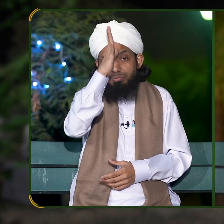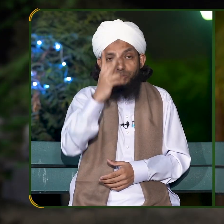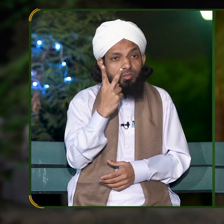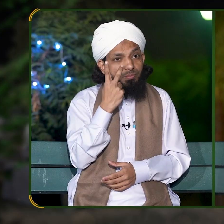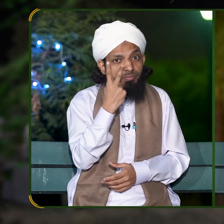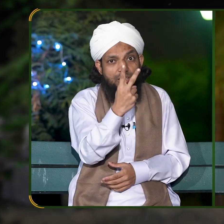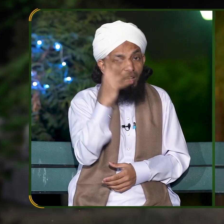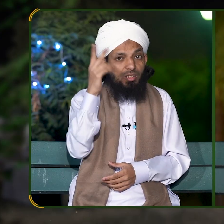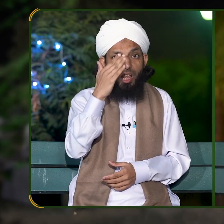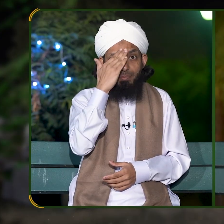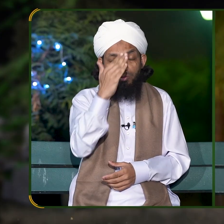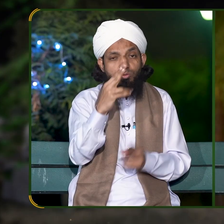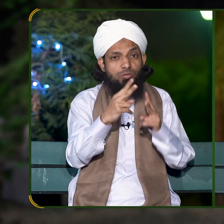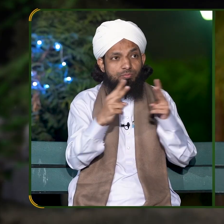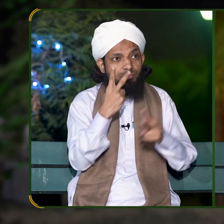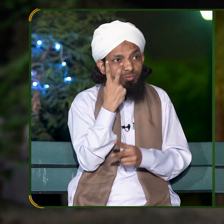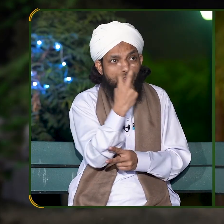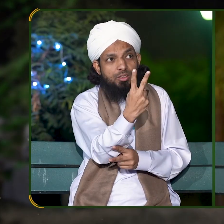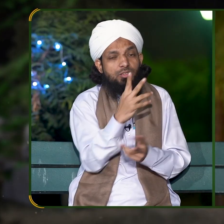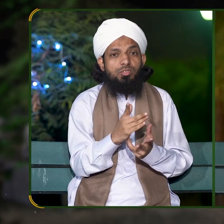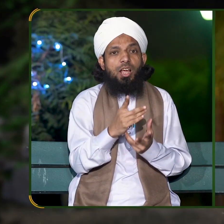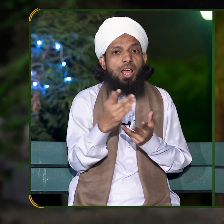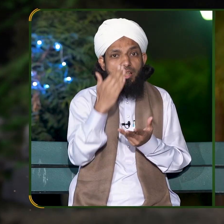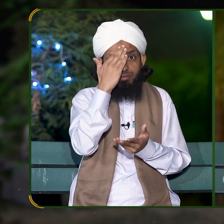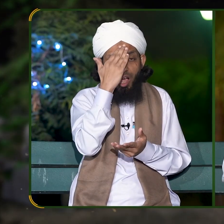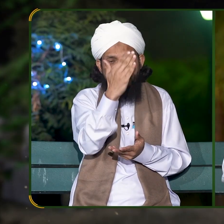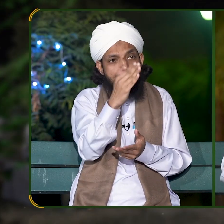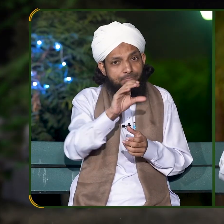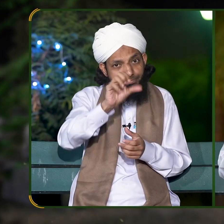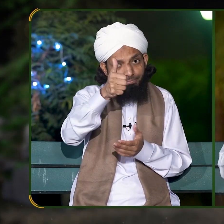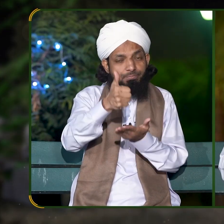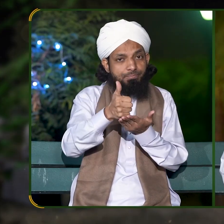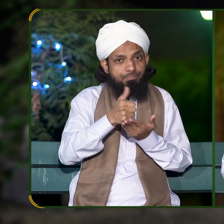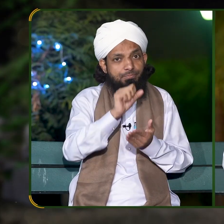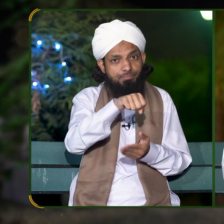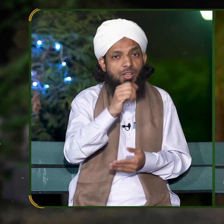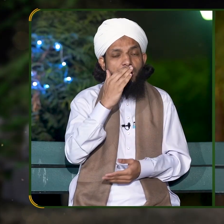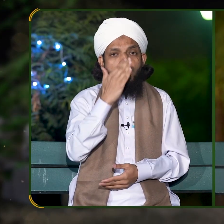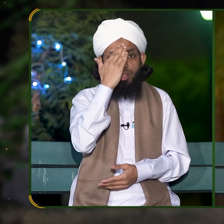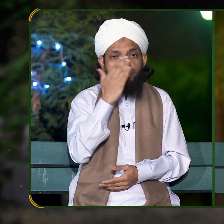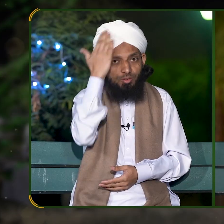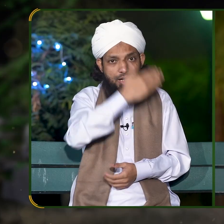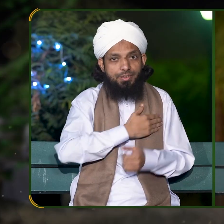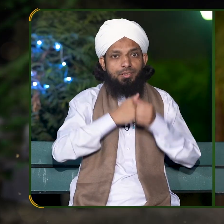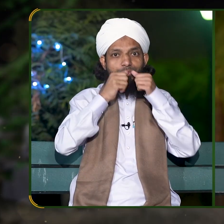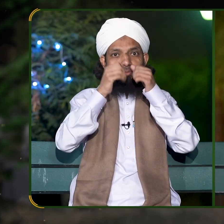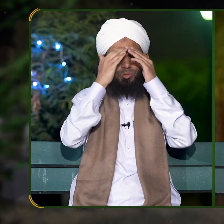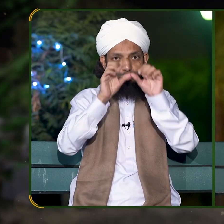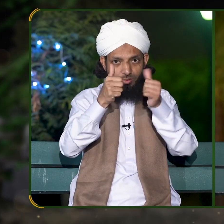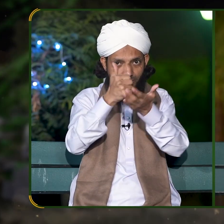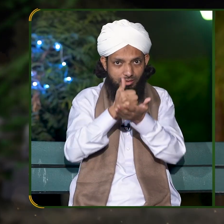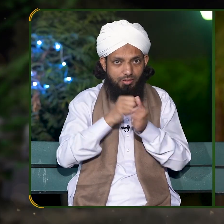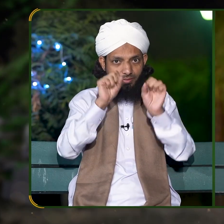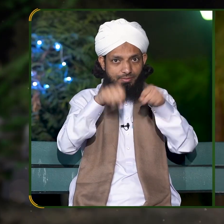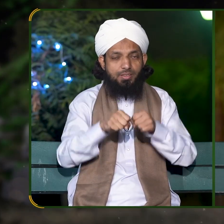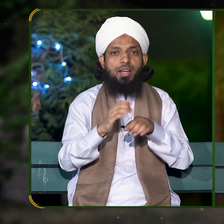کر دین اسلام کے نہ صرف قریب آ رہے ہیں بلکہ دین اسلام کو قبول بھی کر رہے ہیں۔ اللہ کریم آقا